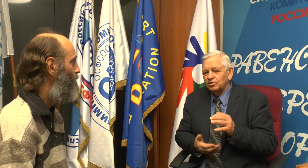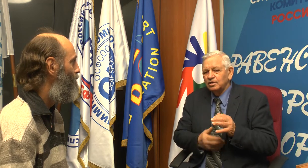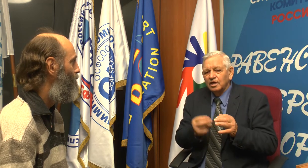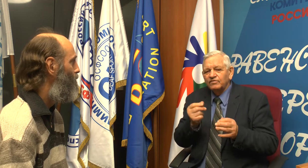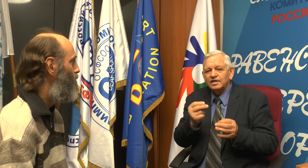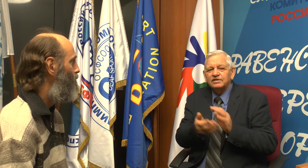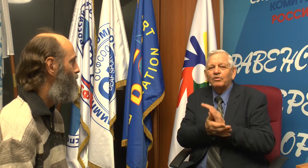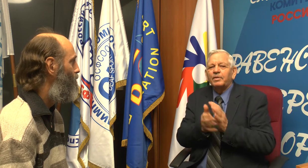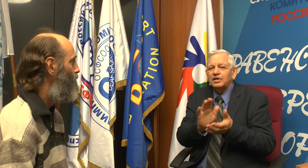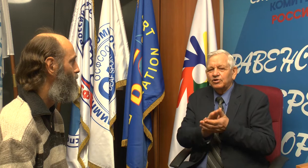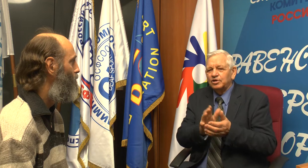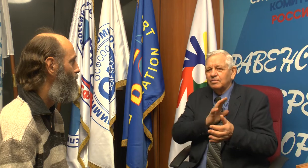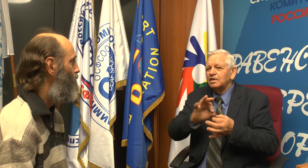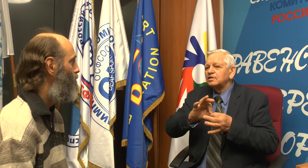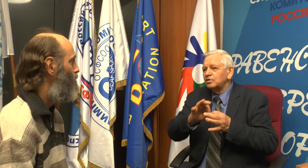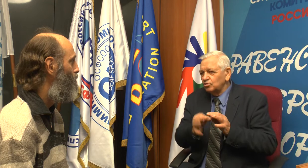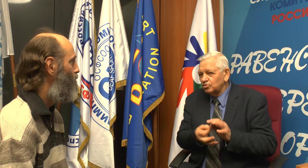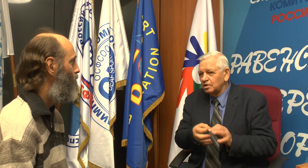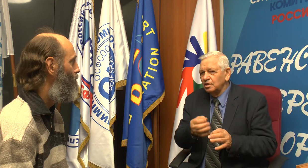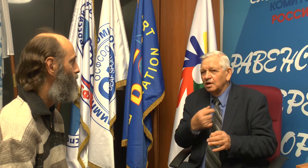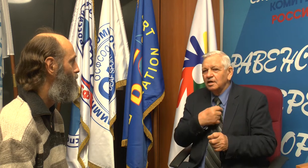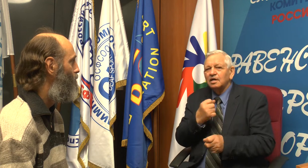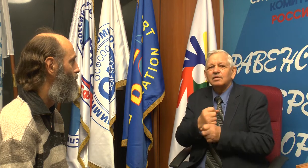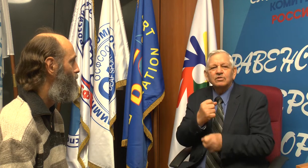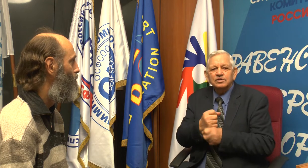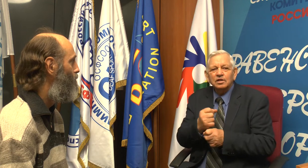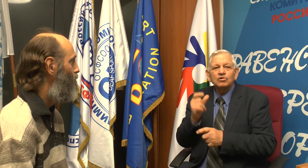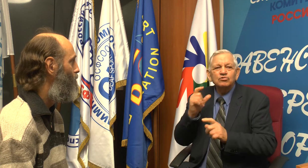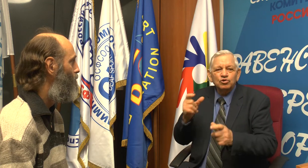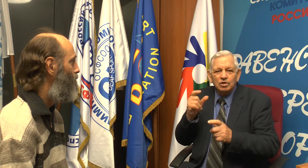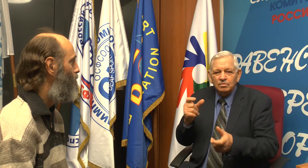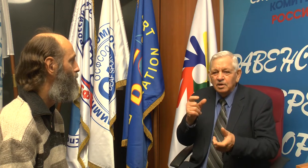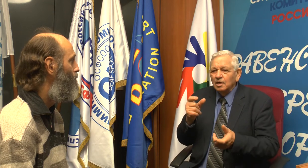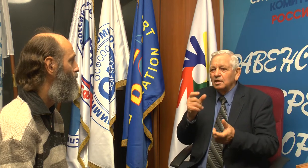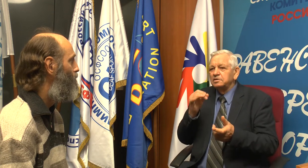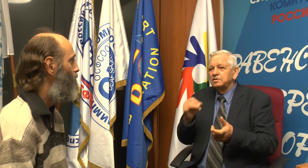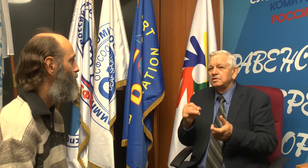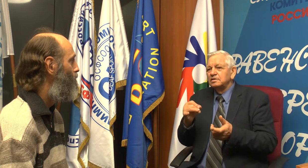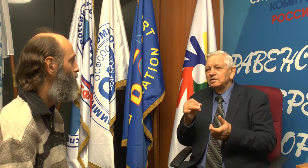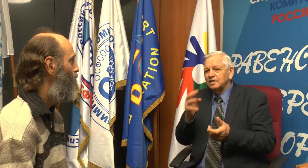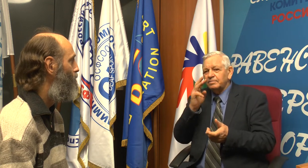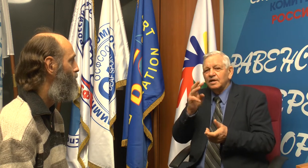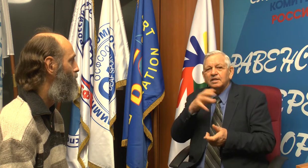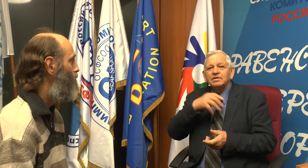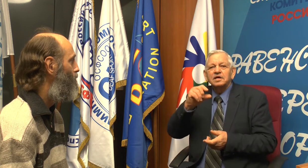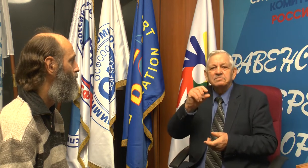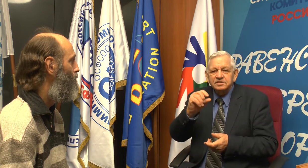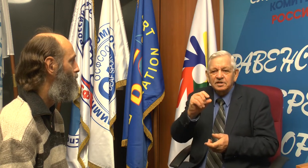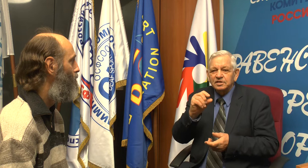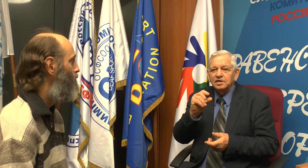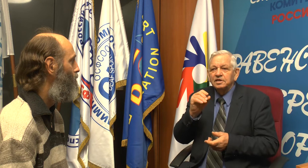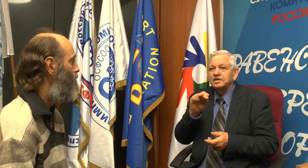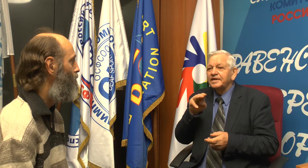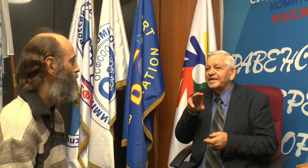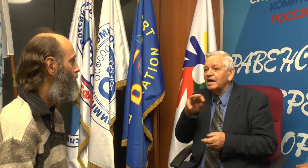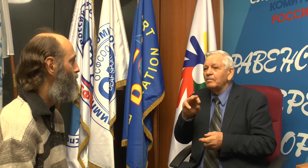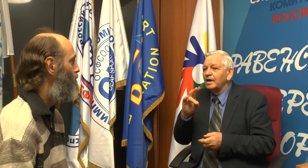жизнь, финансовое положение было сложное, я работал грузчиком, и зарплата была мизерной, и тем